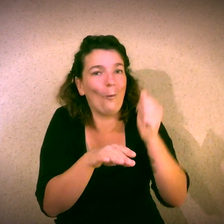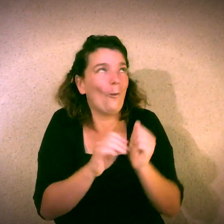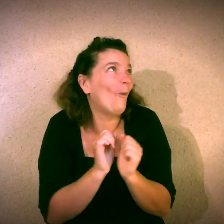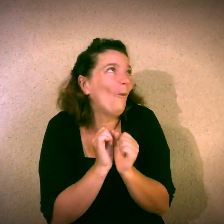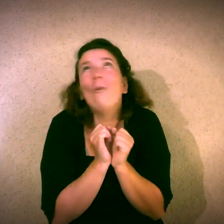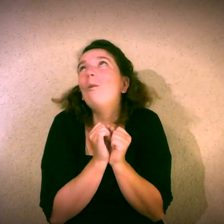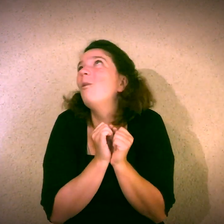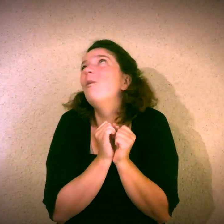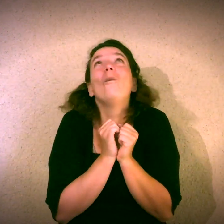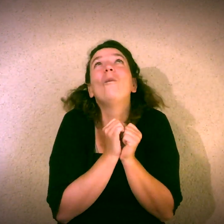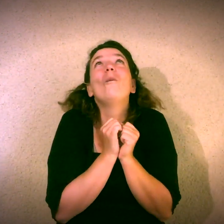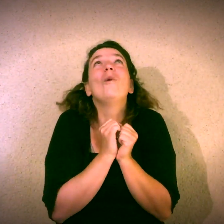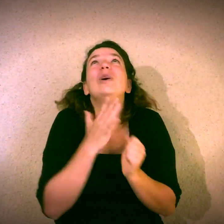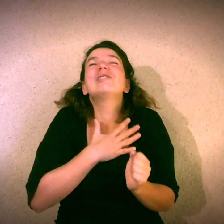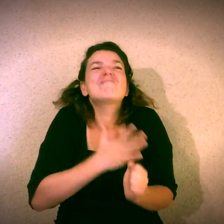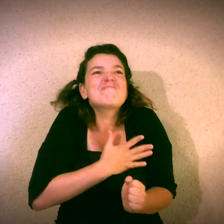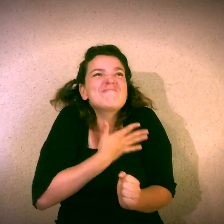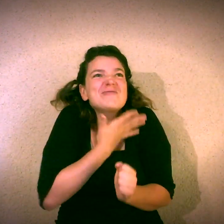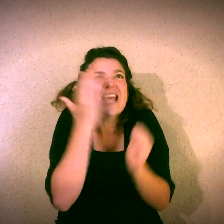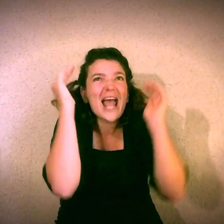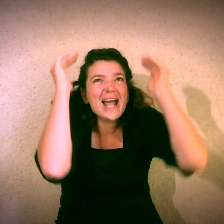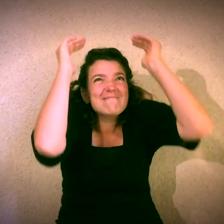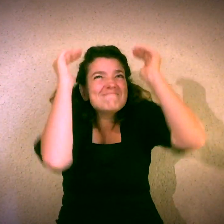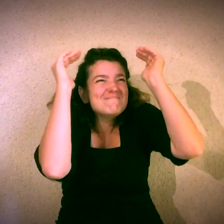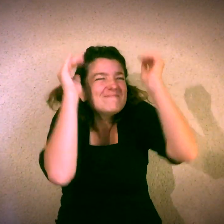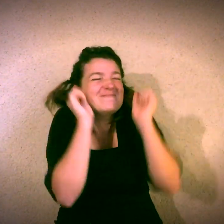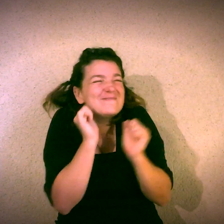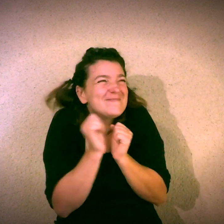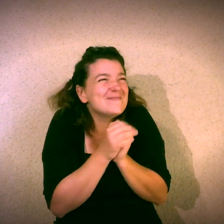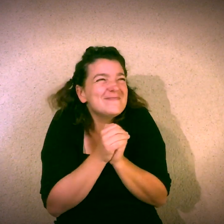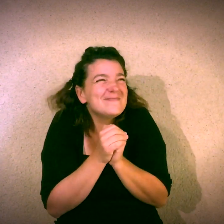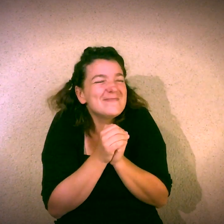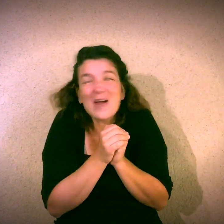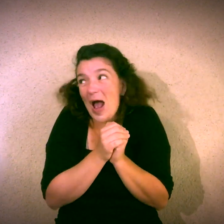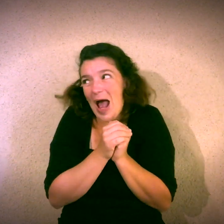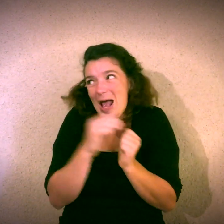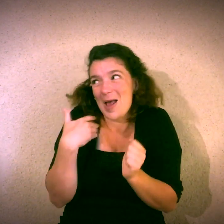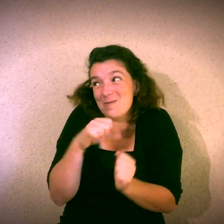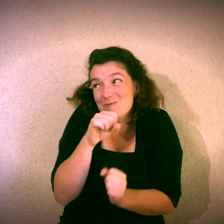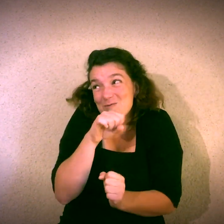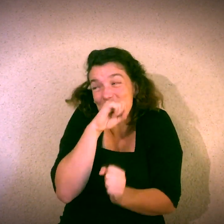J'aime bien les chaises, déclara-t-il. On peut se cacher dessous.